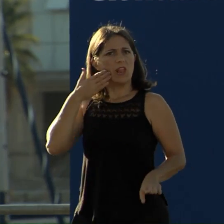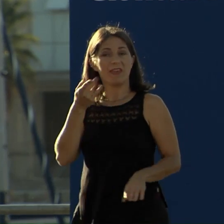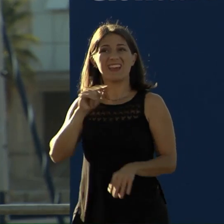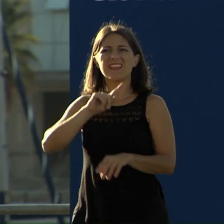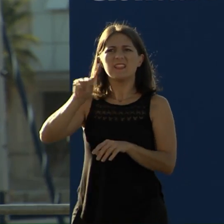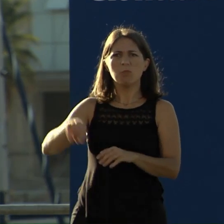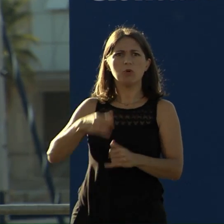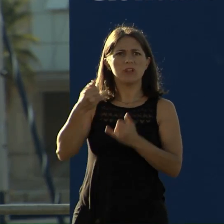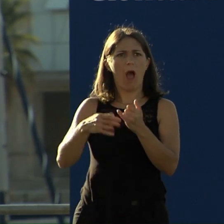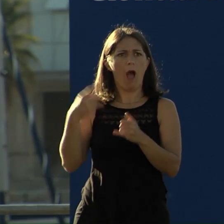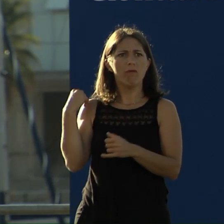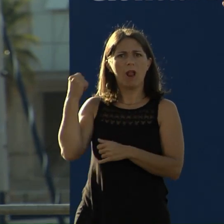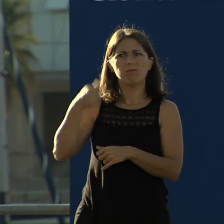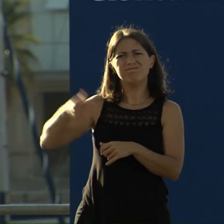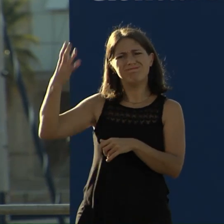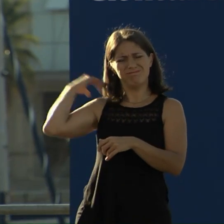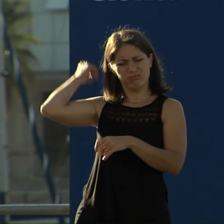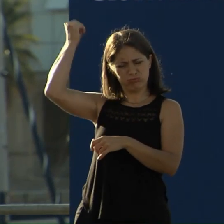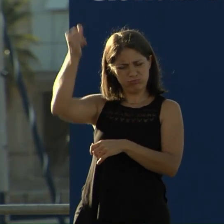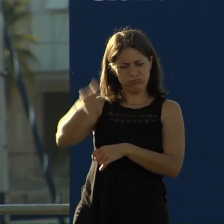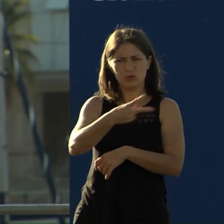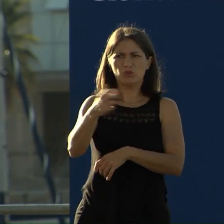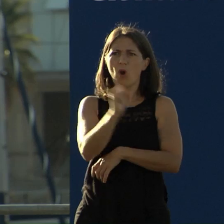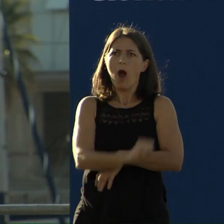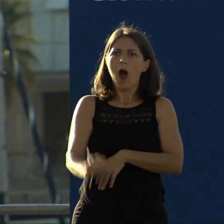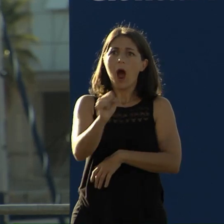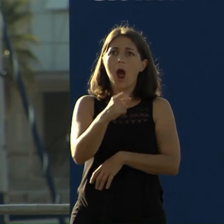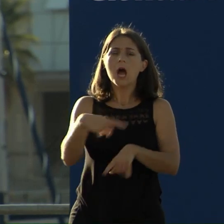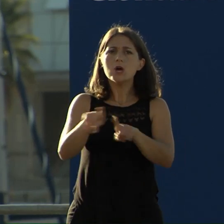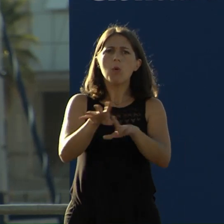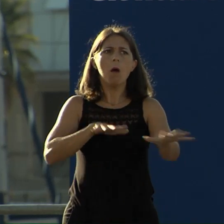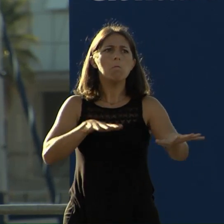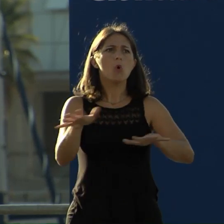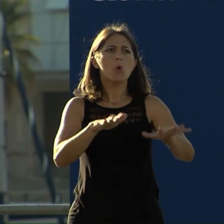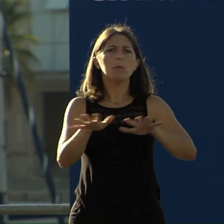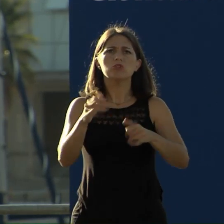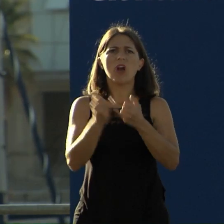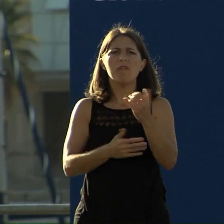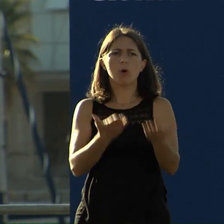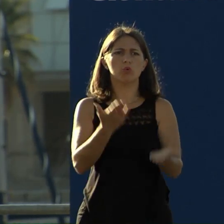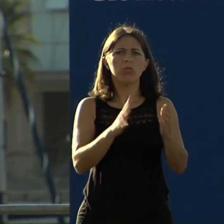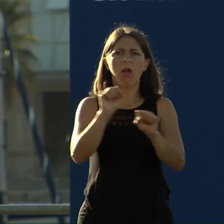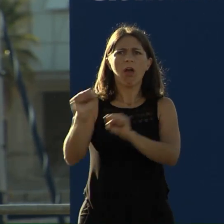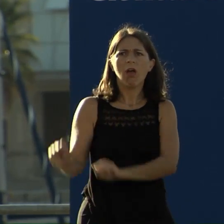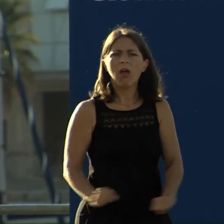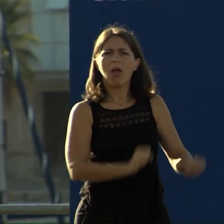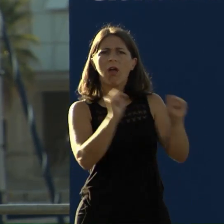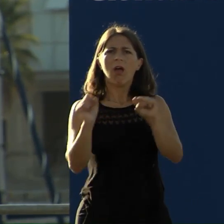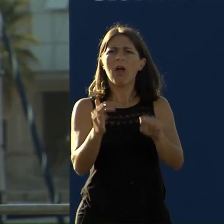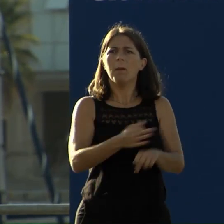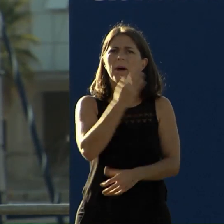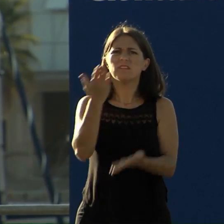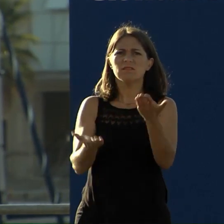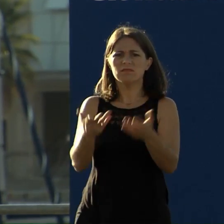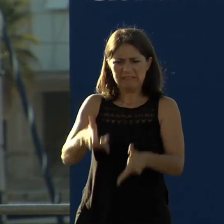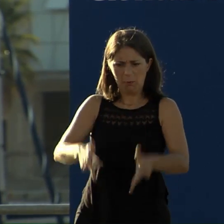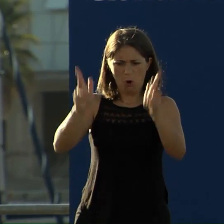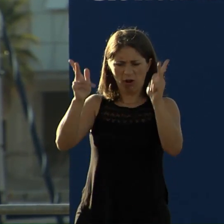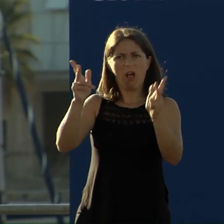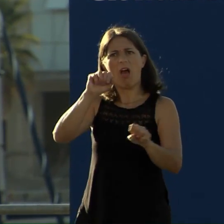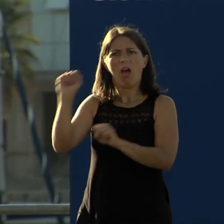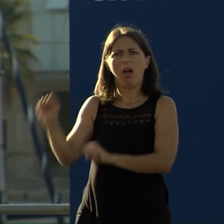lo que ocurrió en los últimos 200 años. Que lo vinculan a los movimientos que defendieron la justicia social, la democracia, los